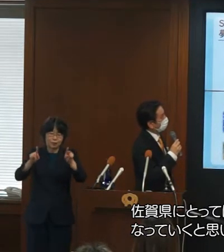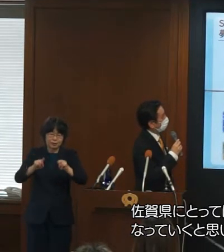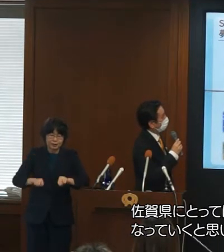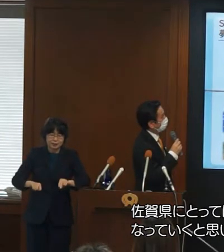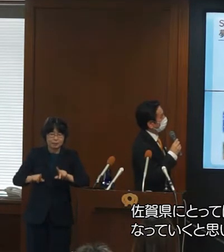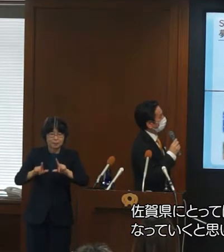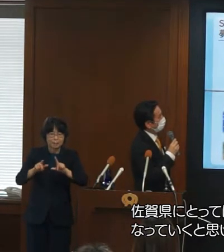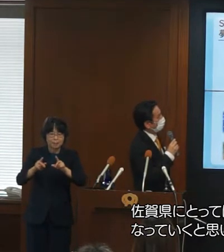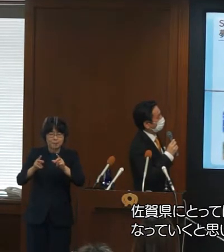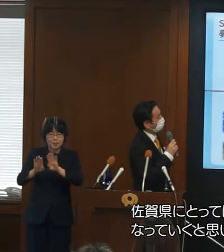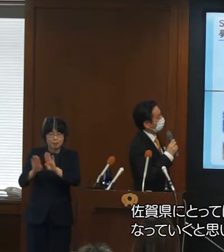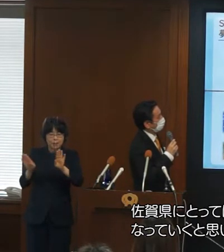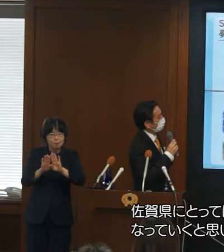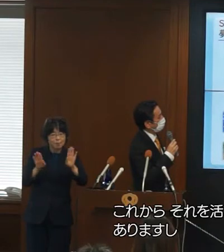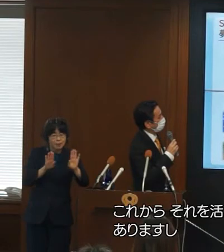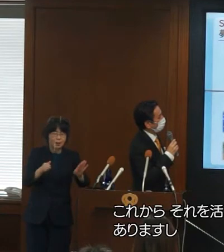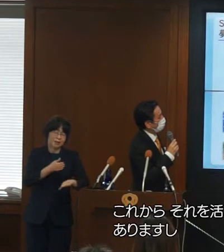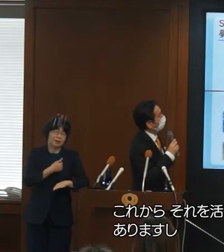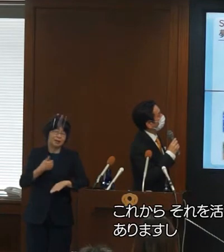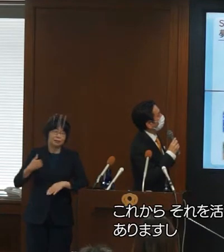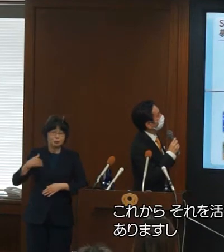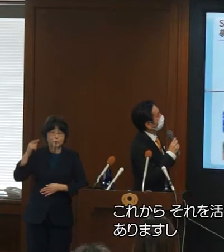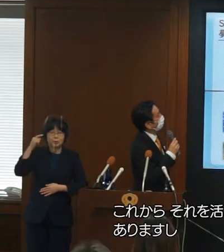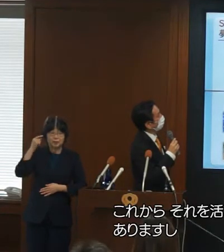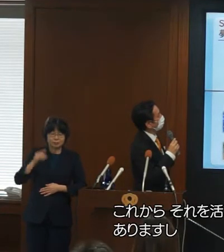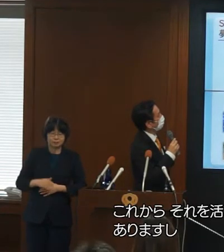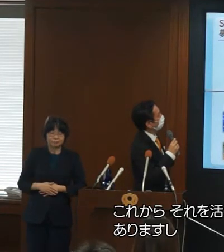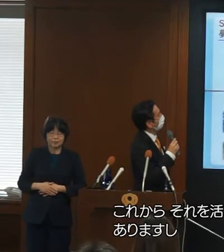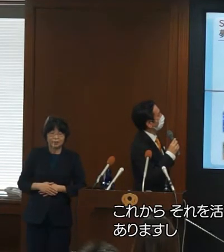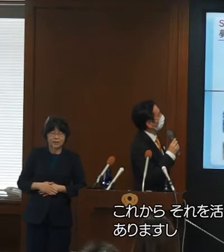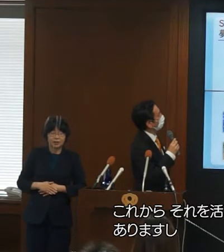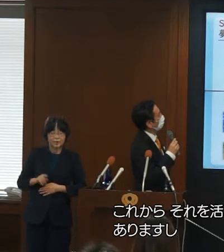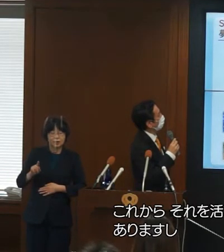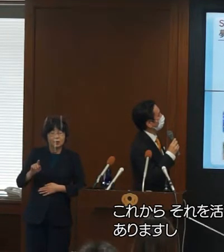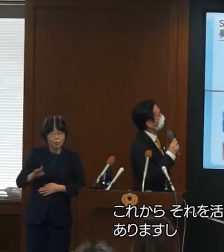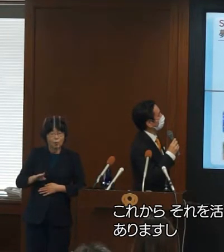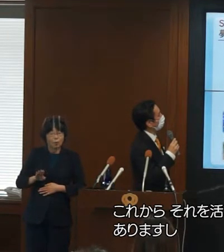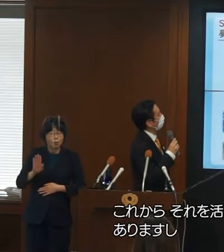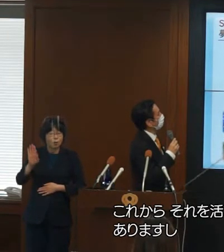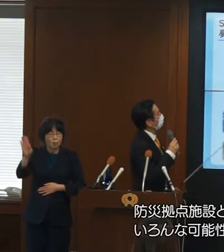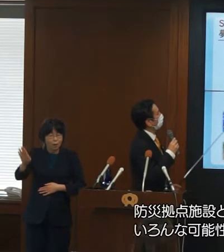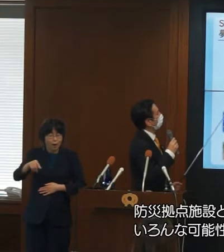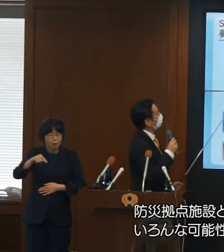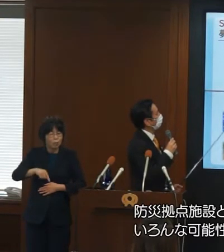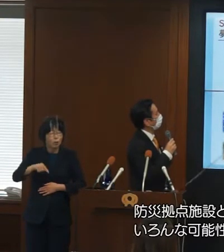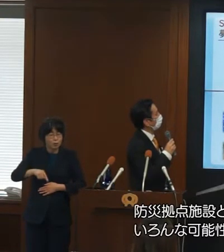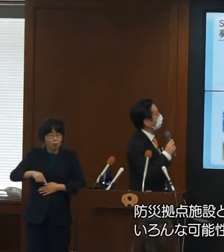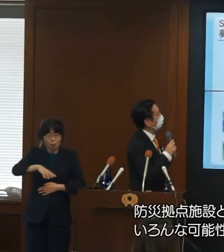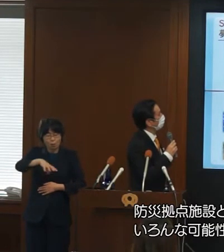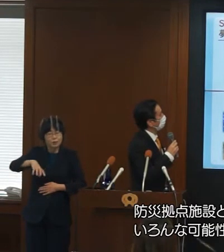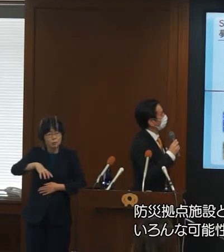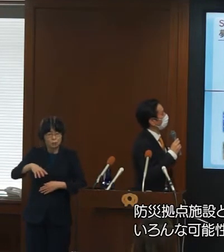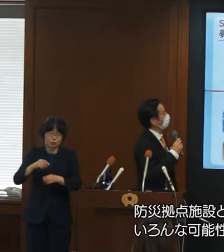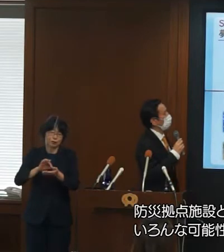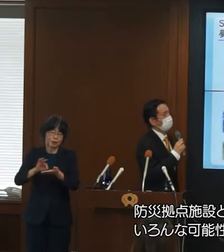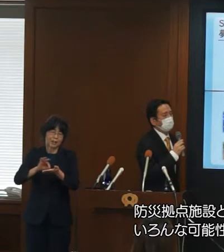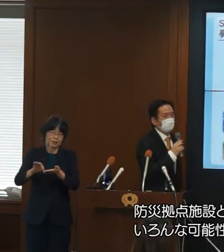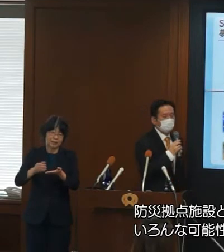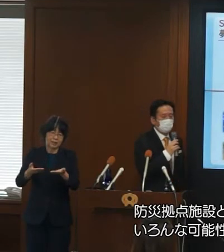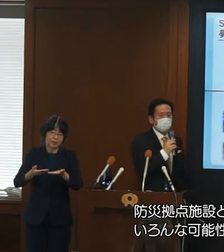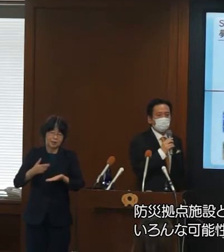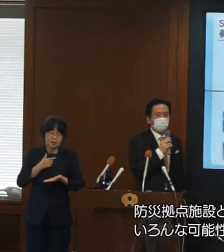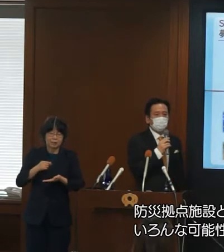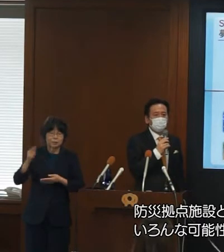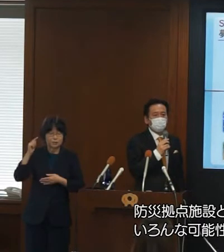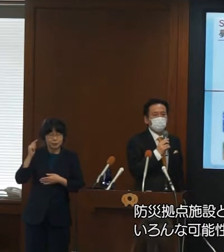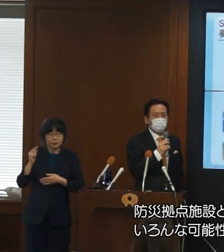になっていくというふうに思いますので、これからそれを生かしていくということでありますし、まあ、防災拠点施設としてもですね、